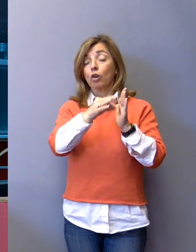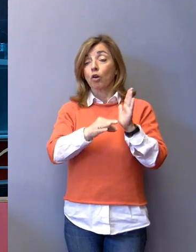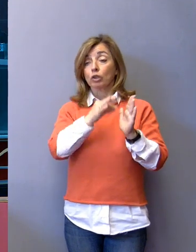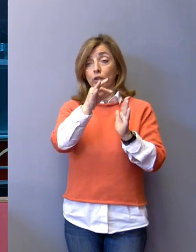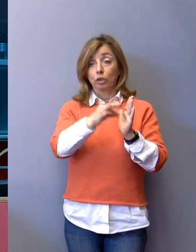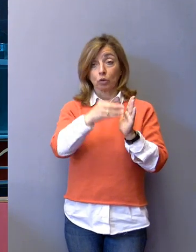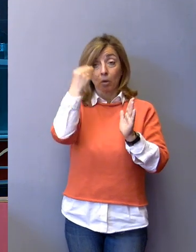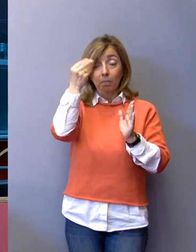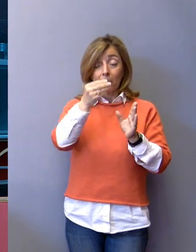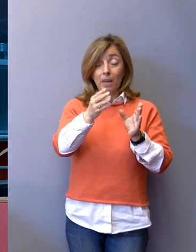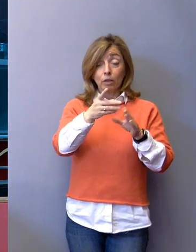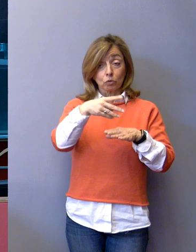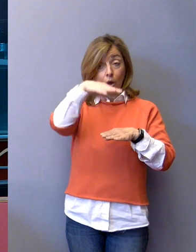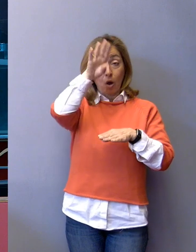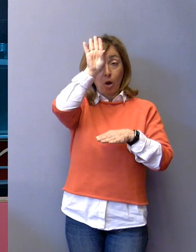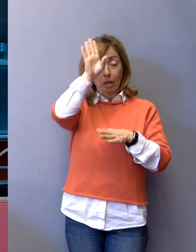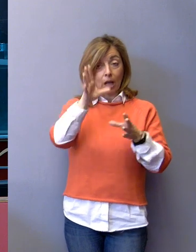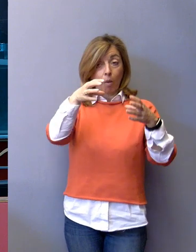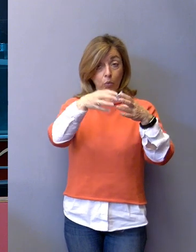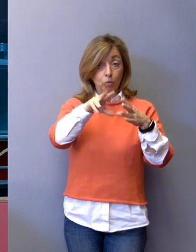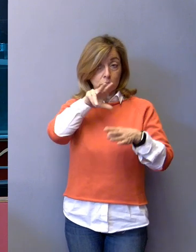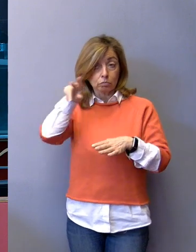sia stato riferito dal suo capigruppo no Che